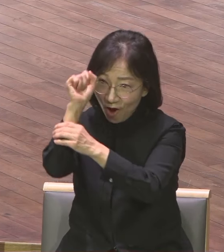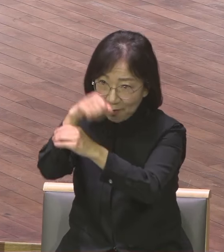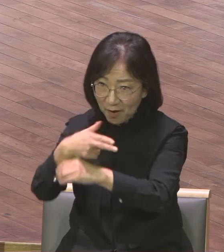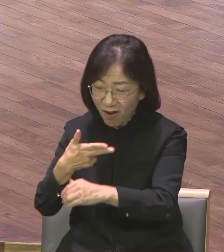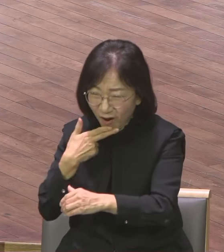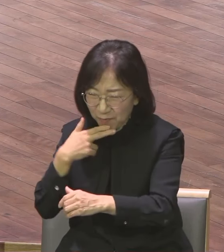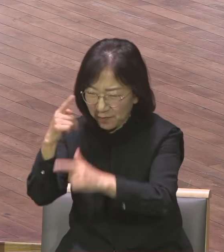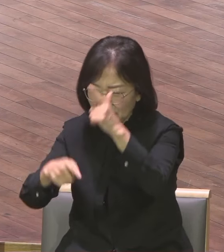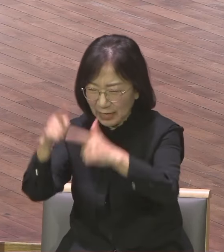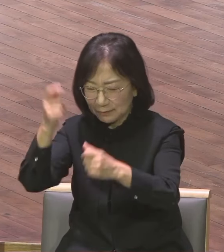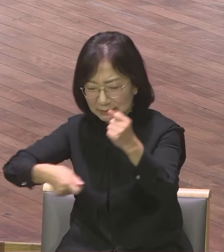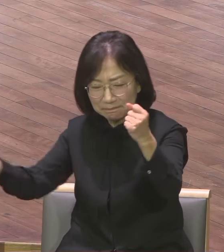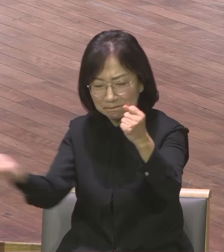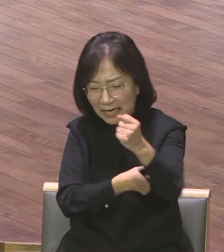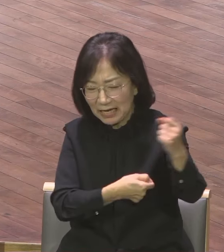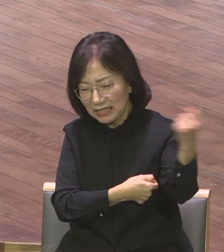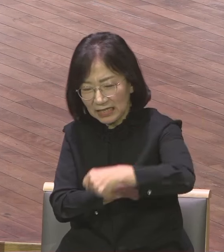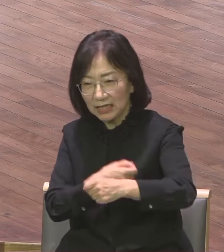있어.